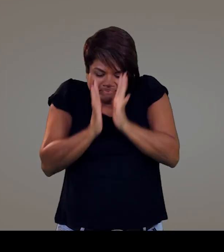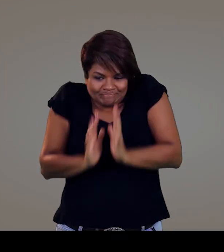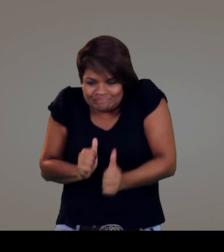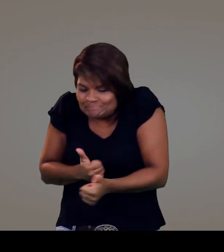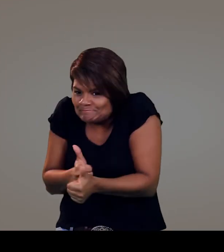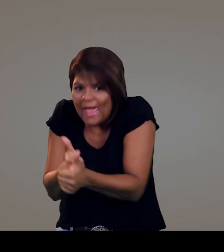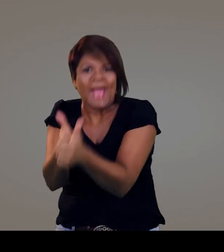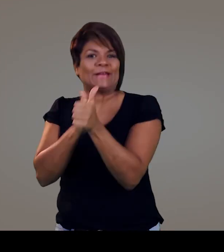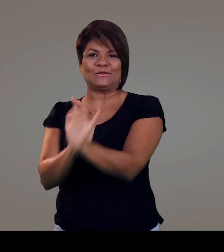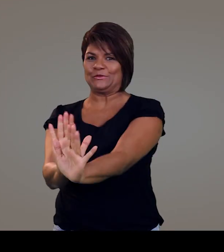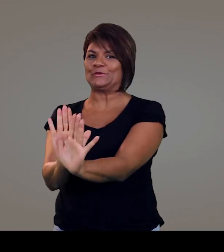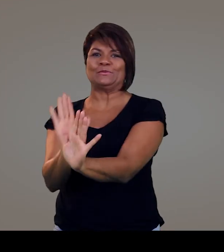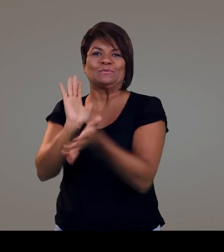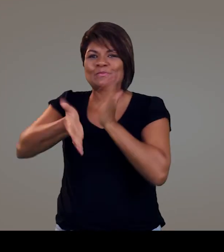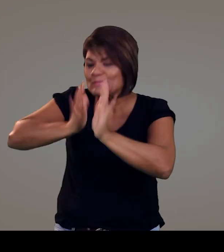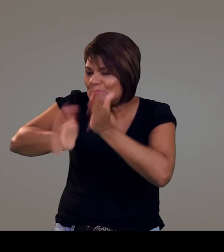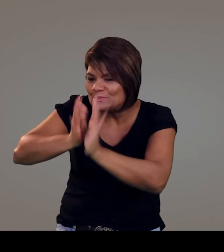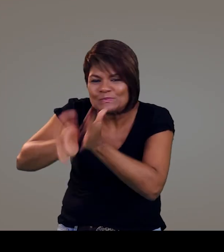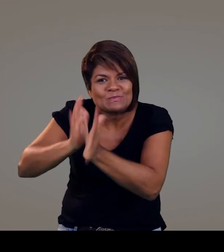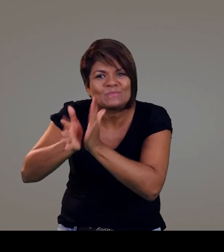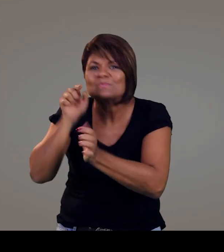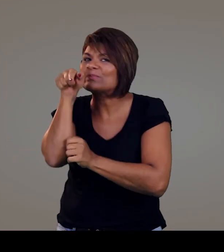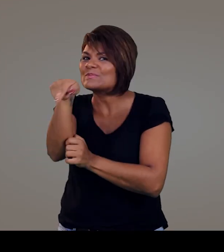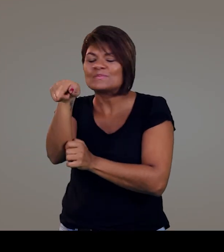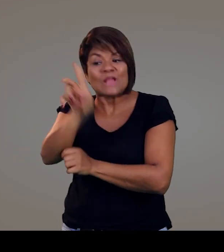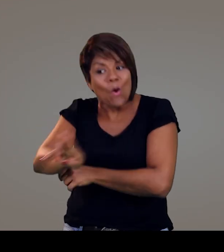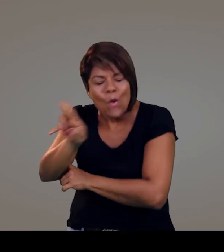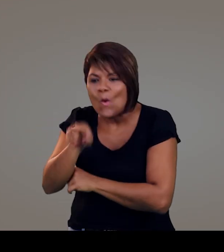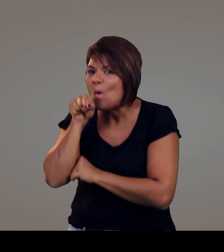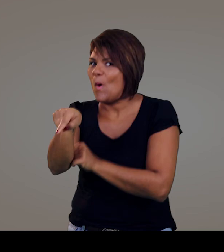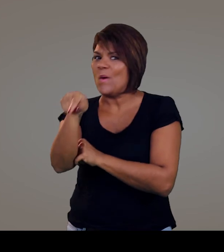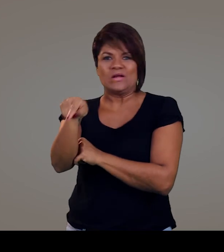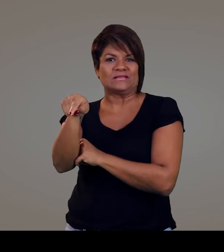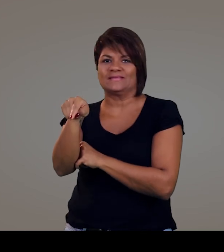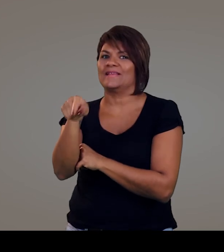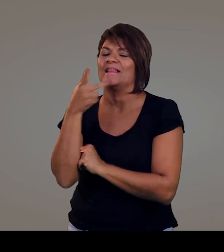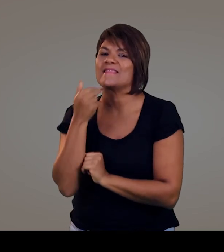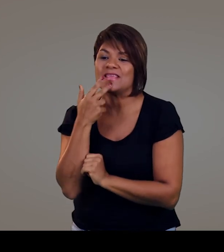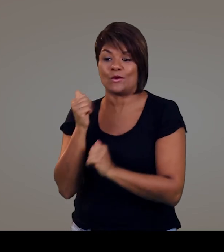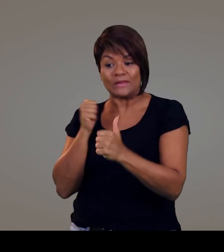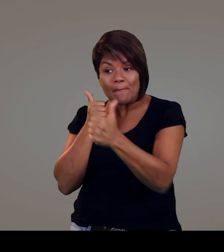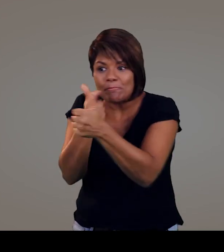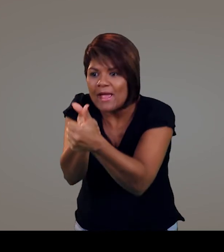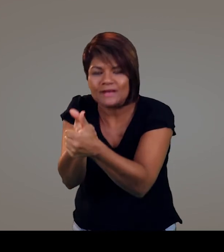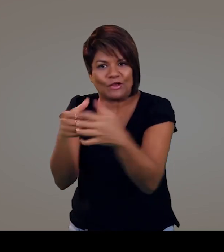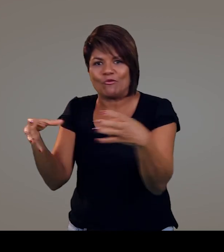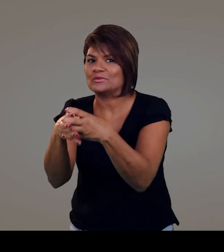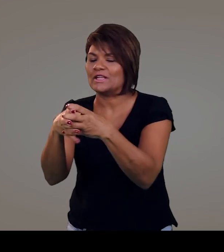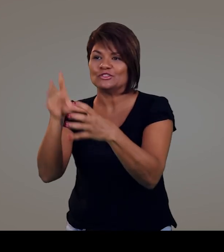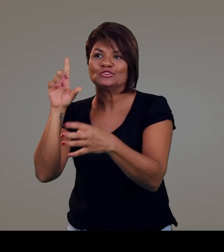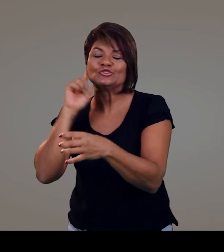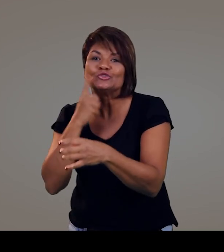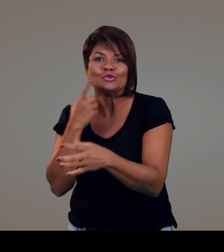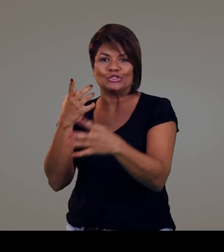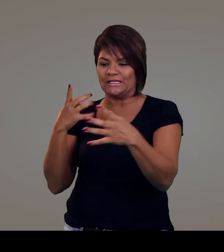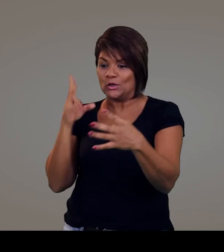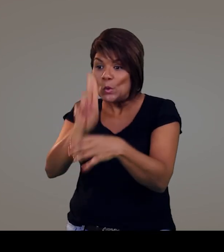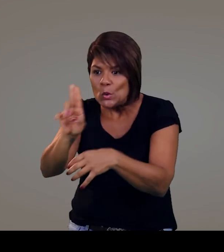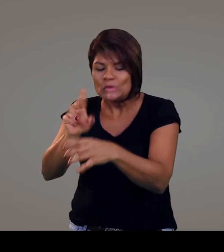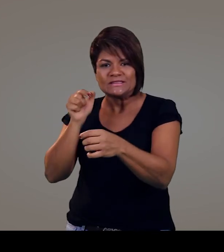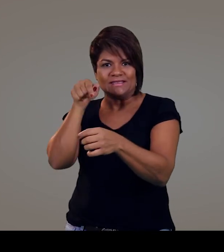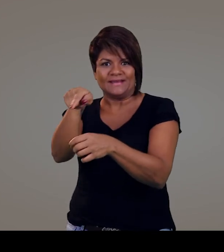perto da língua de sinais é estar com pessoas que façam uso desta língua. Acho que em resumo é isso,